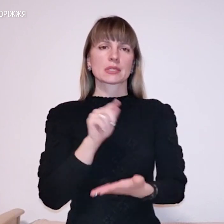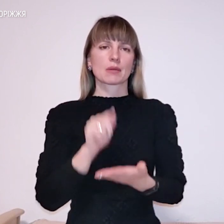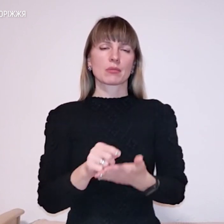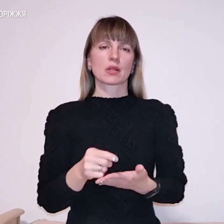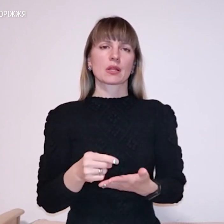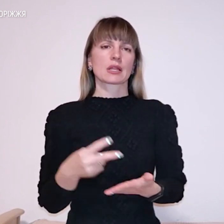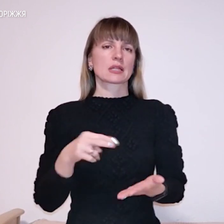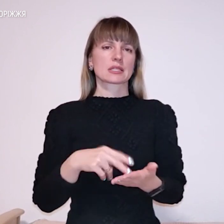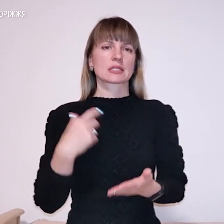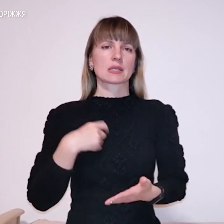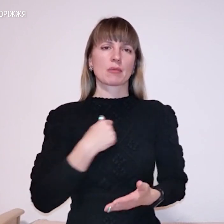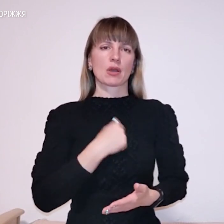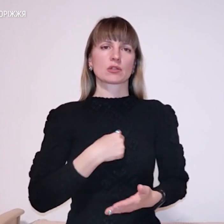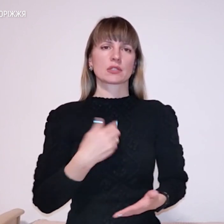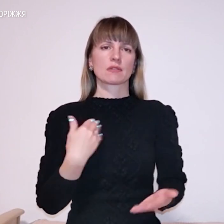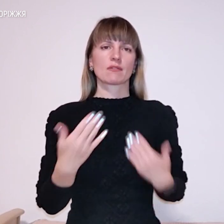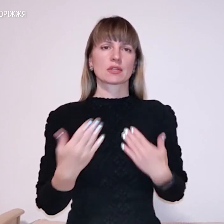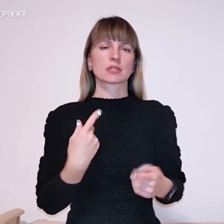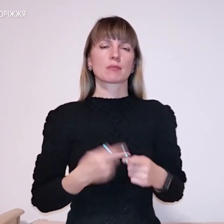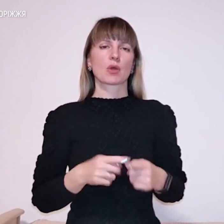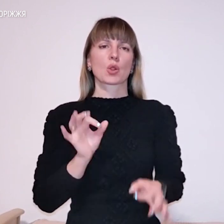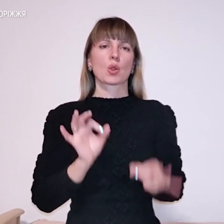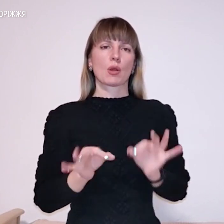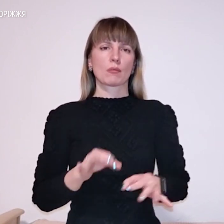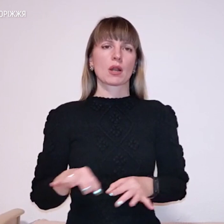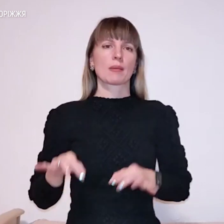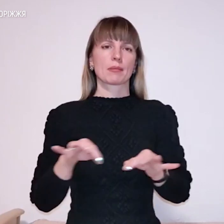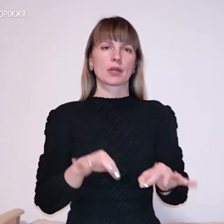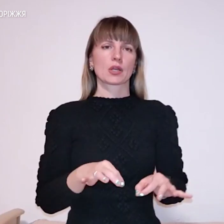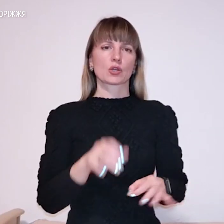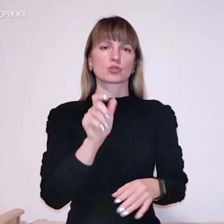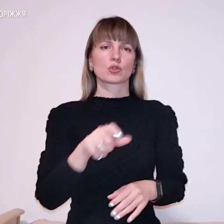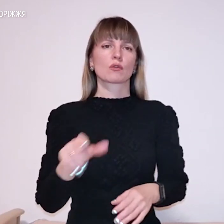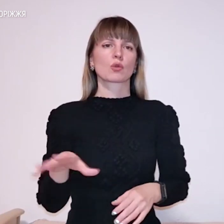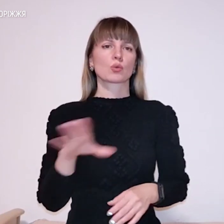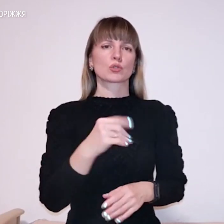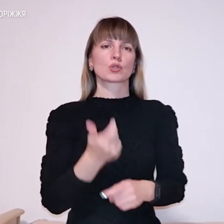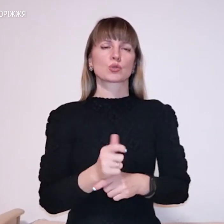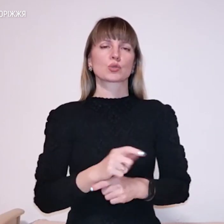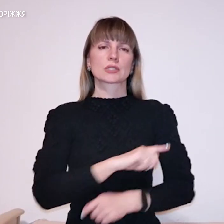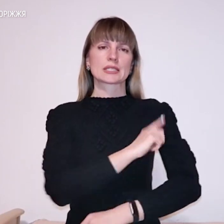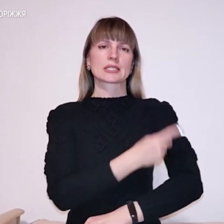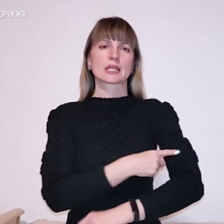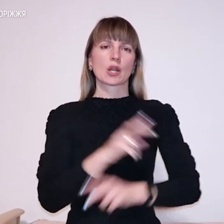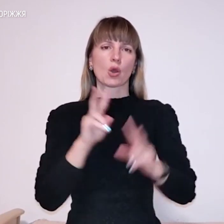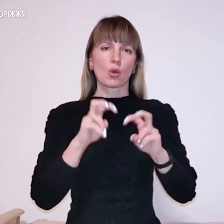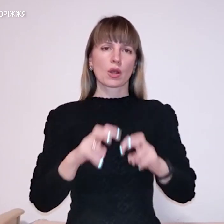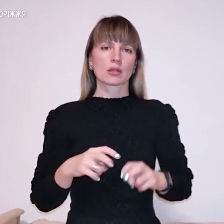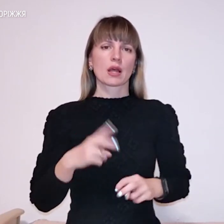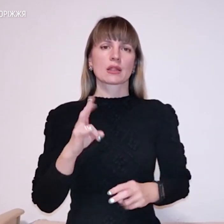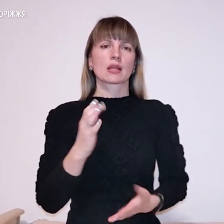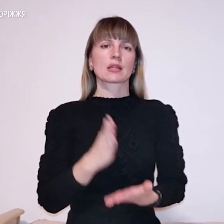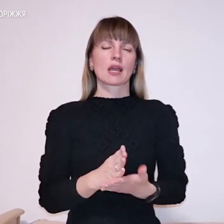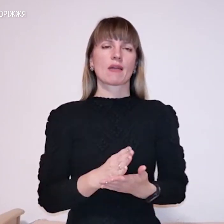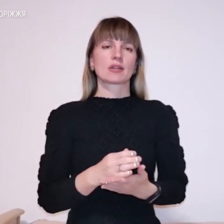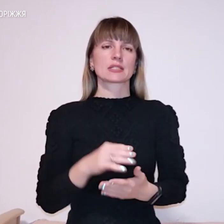агресивно з ними вести, тому нормально проїхали. Чоловіків усіх дуже сильно оглядали на наявність татуювань,